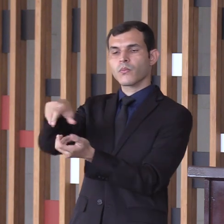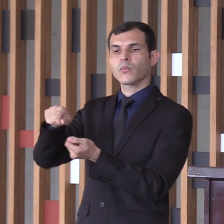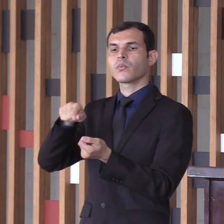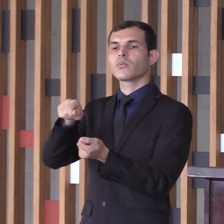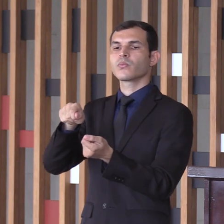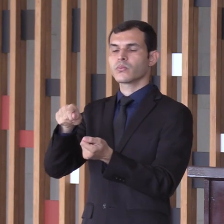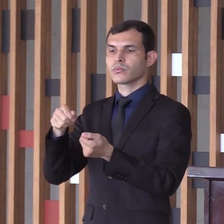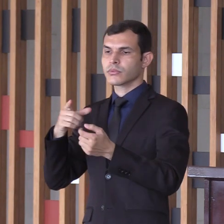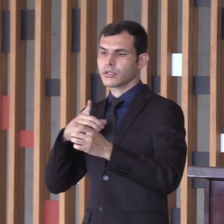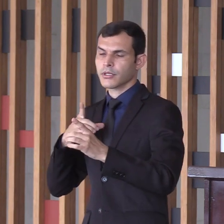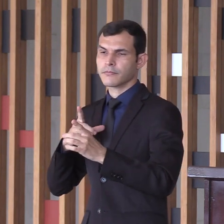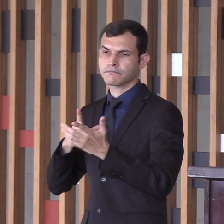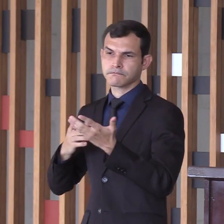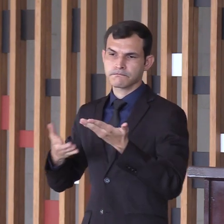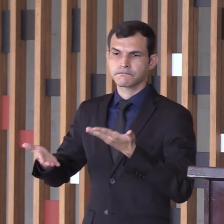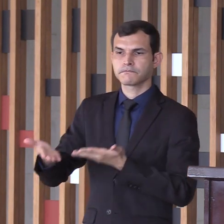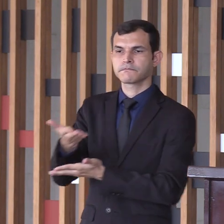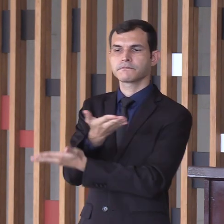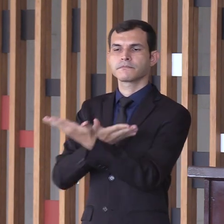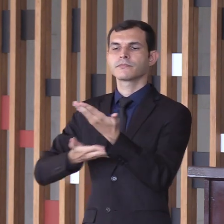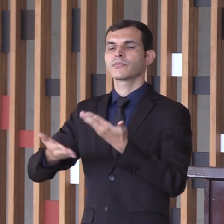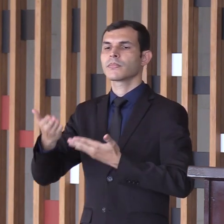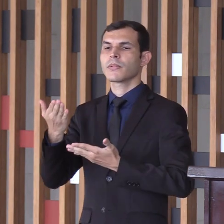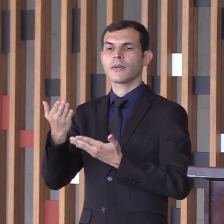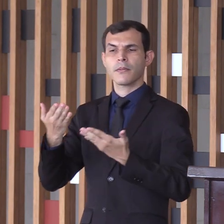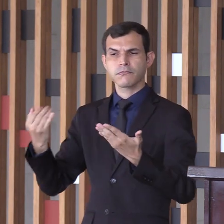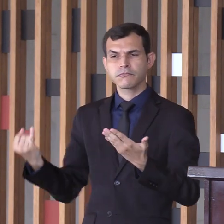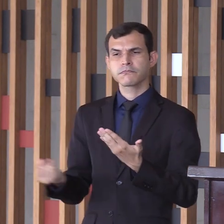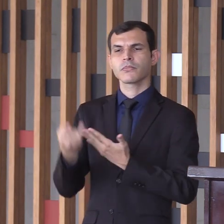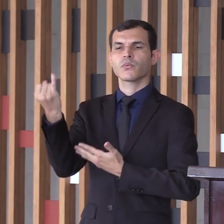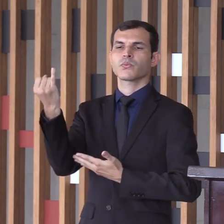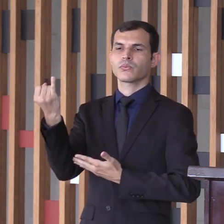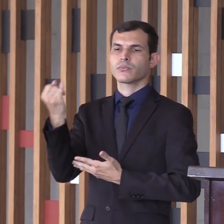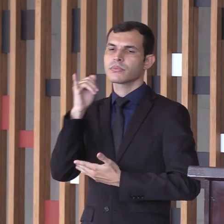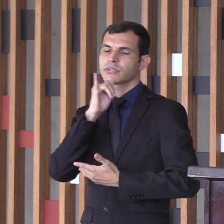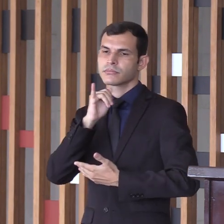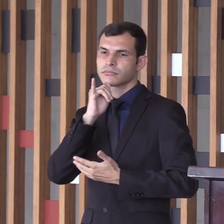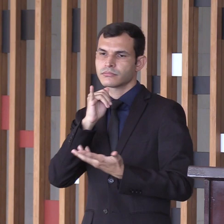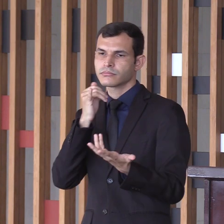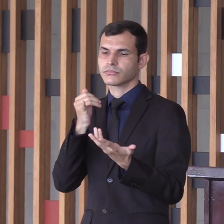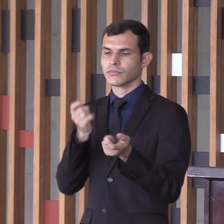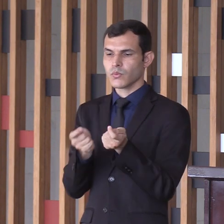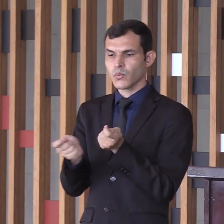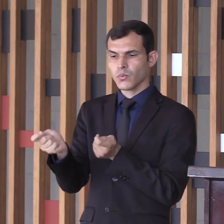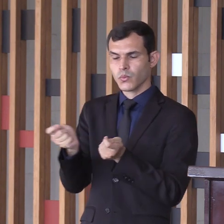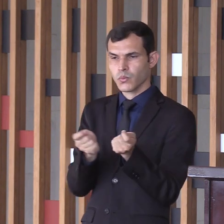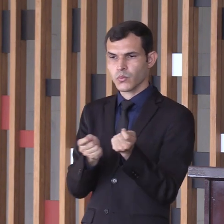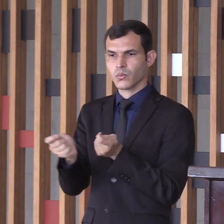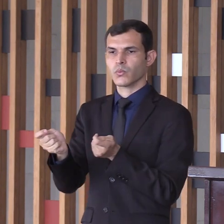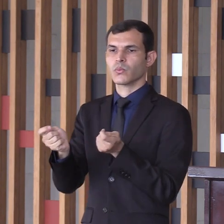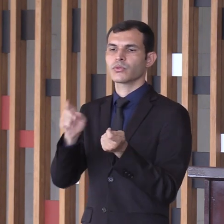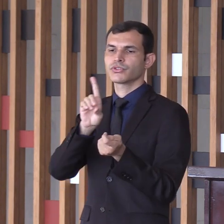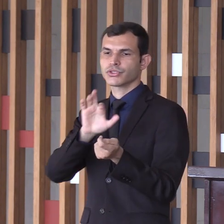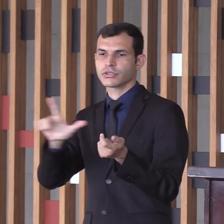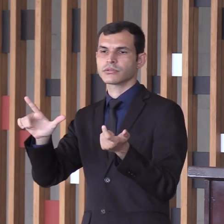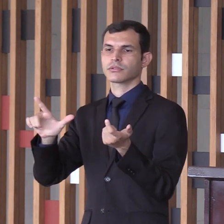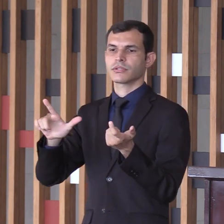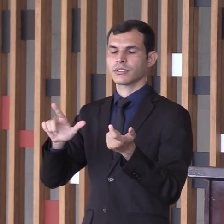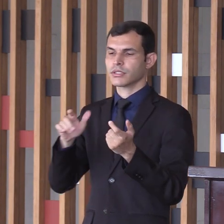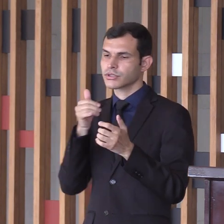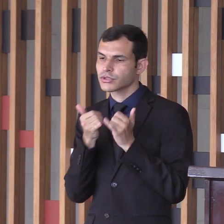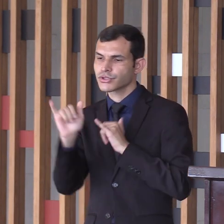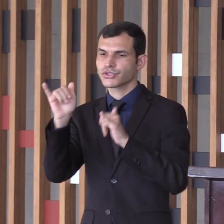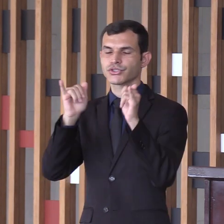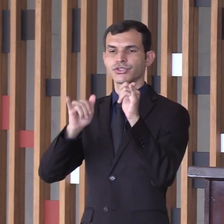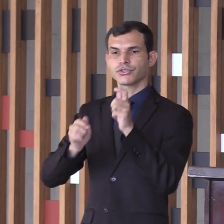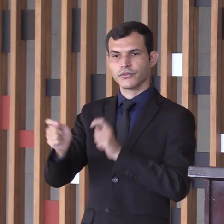relevantes, como a transformação digital, a sustentabilidade ambiental, energética e financeira, a